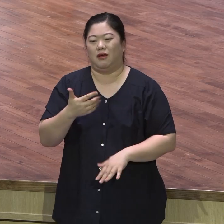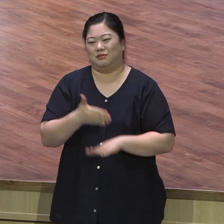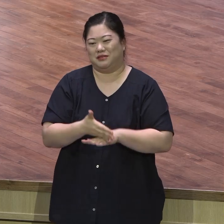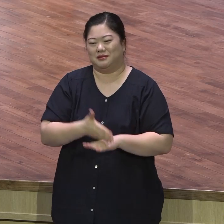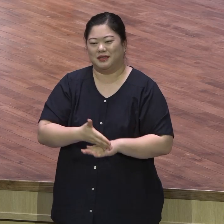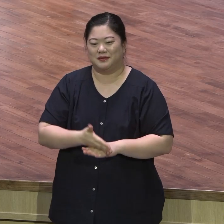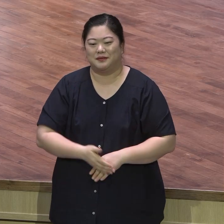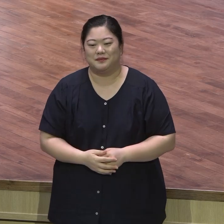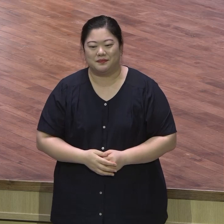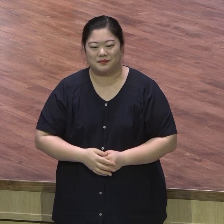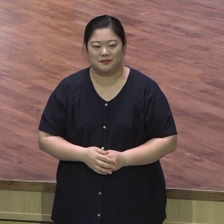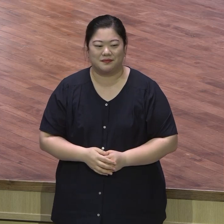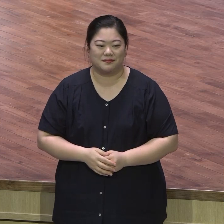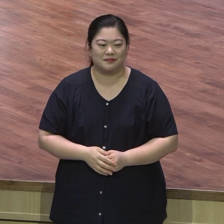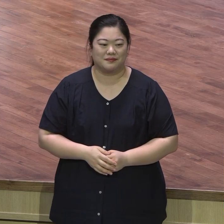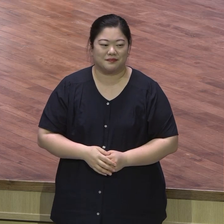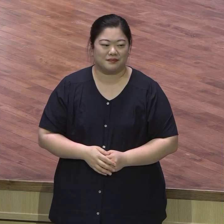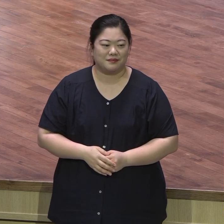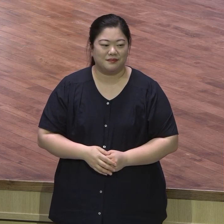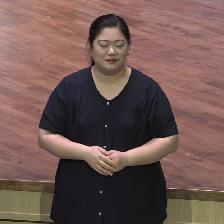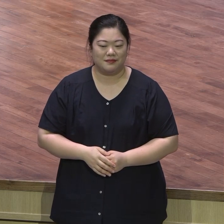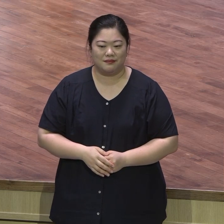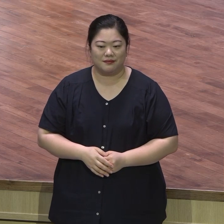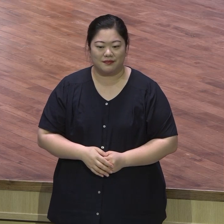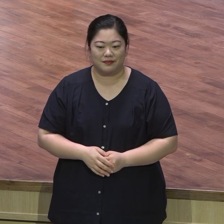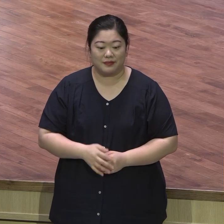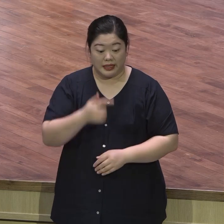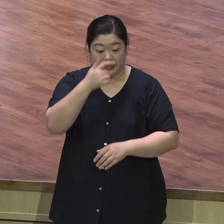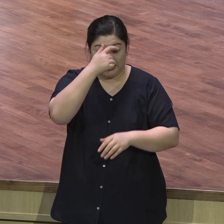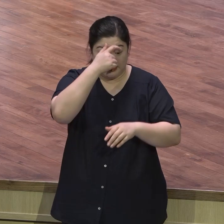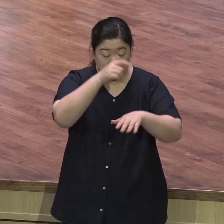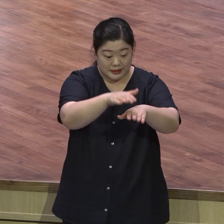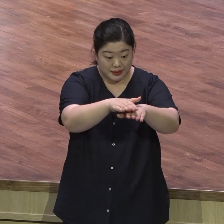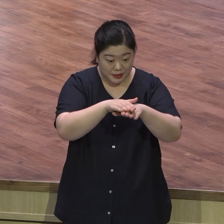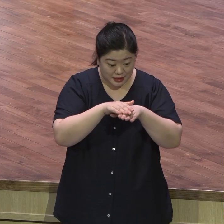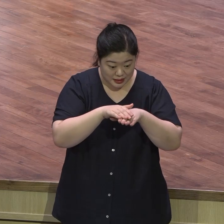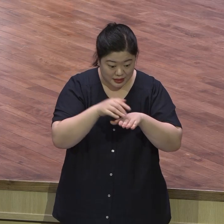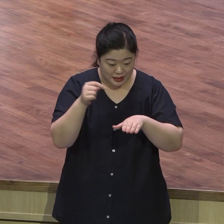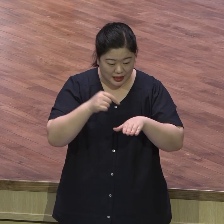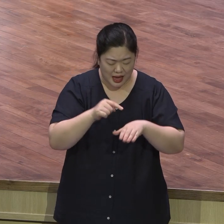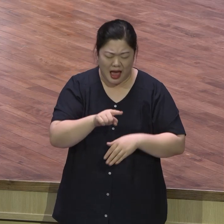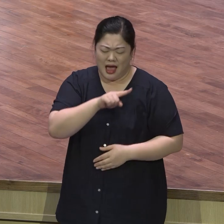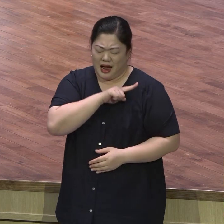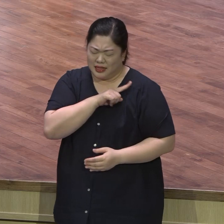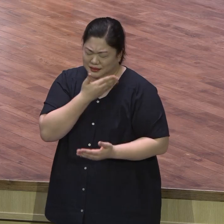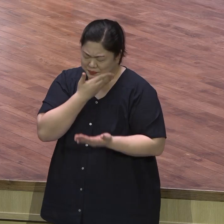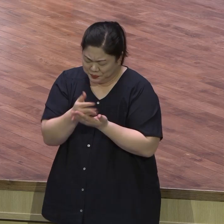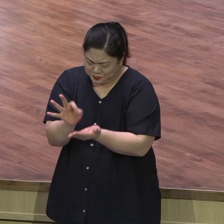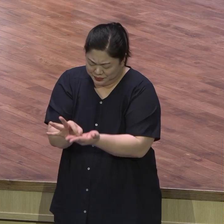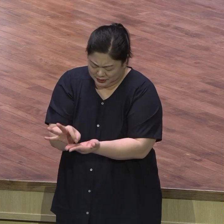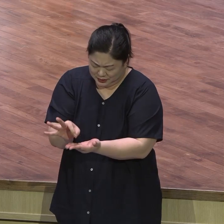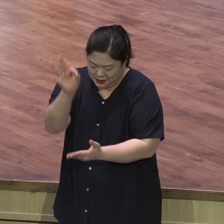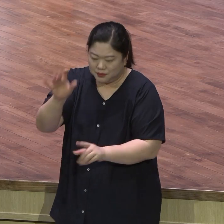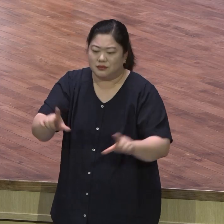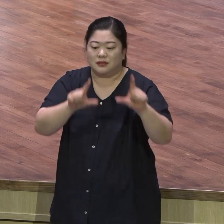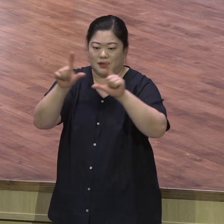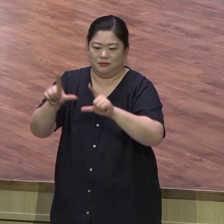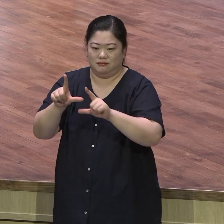여러분. 예배가 하나님의 자녀에게서는 가장 소중한 산물로 믿으시기 바랍니다.